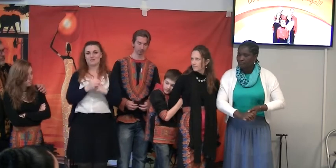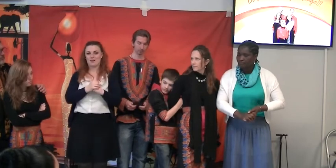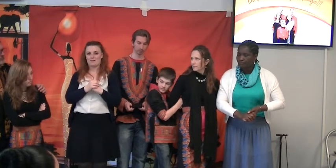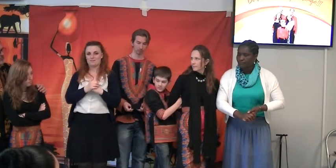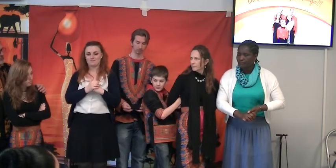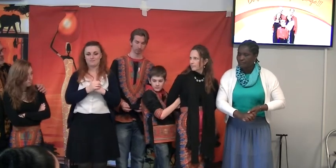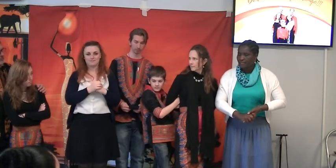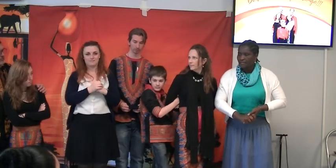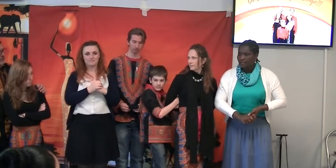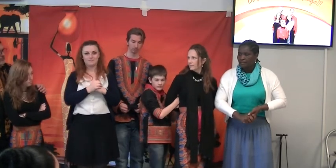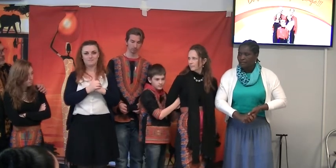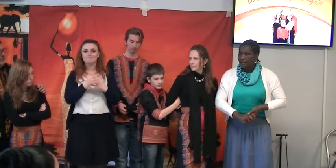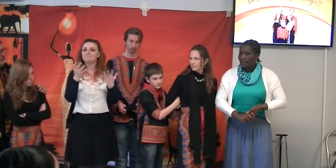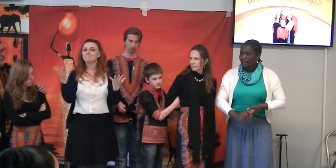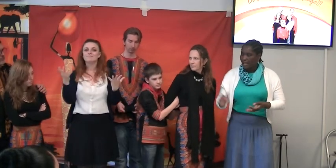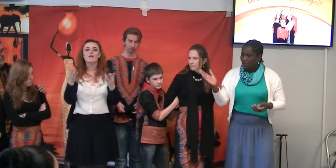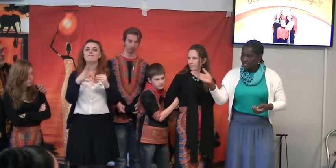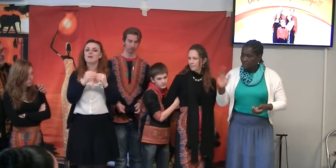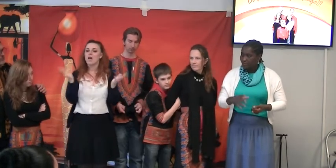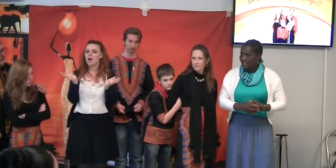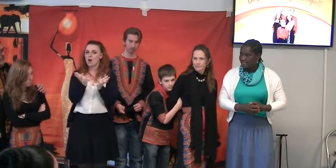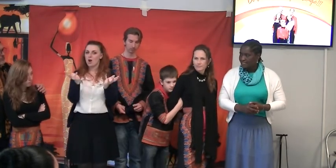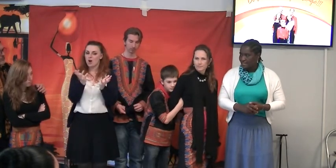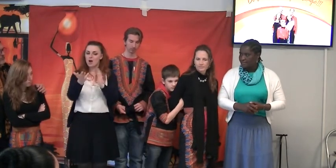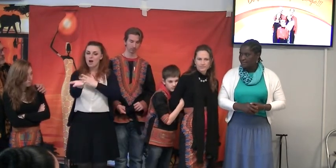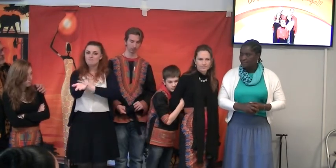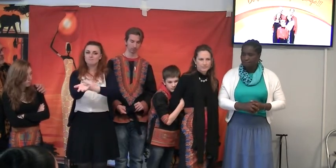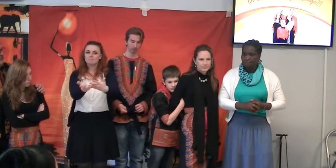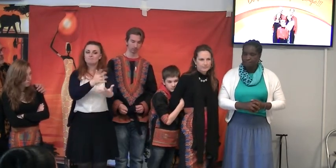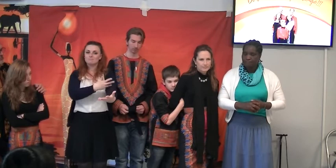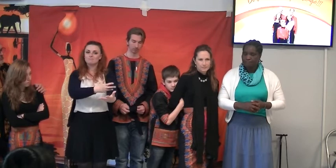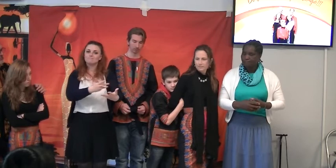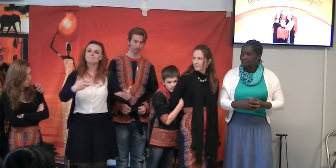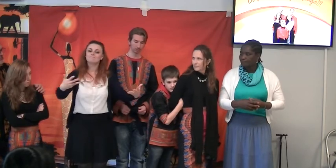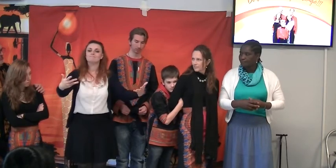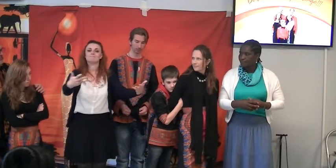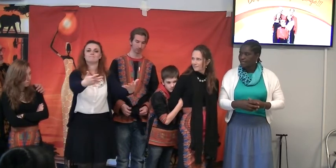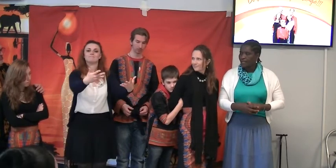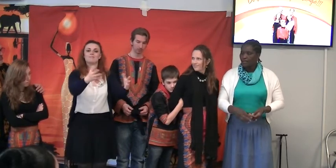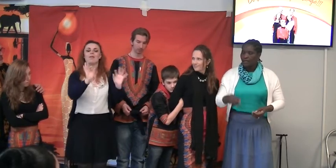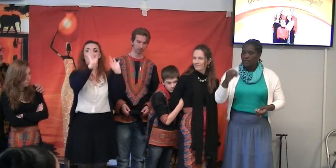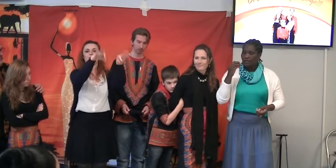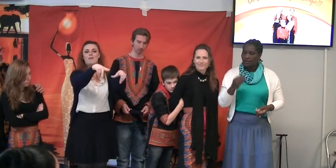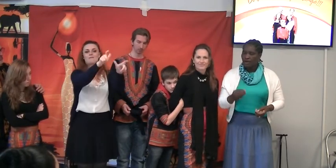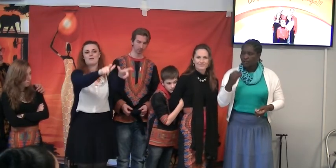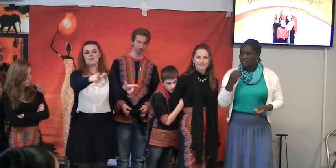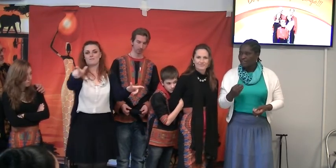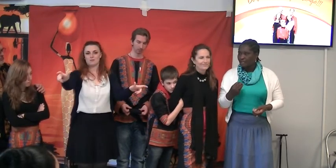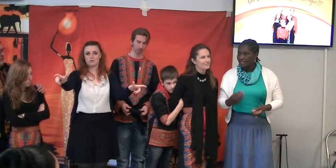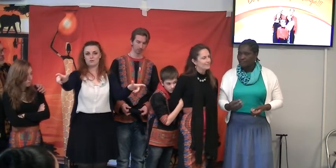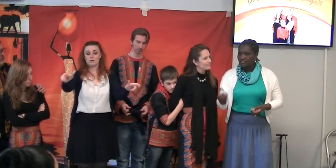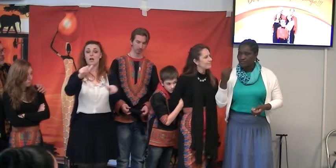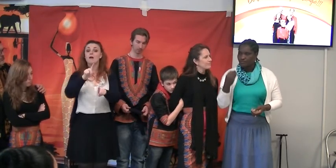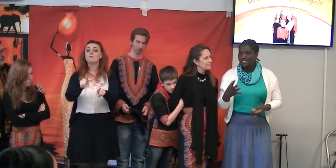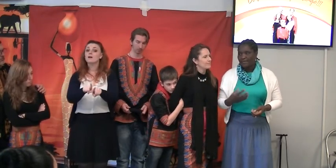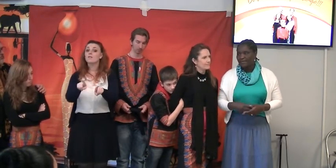stenderci le braccia per raggiungere le persone. Like what my brother said. Come quello che ha detto mio fratello. God will never